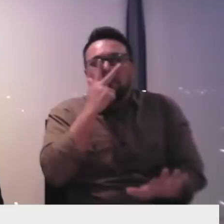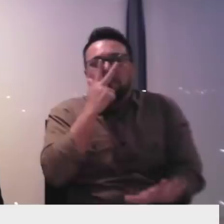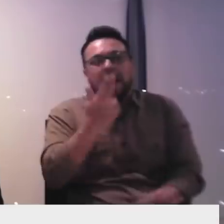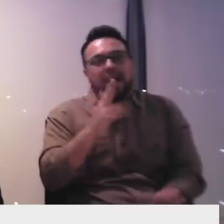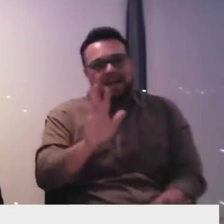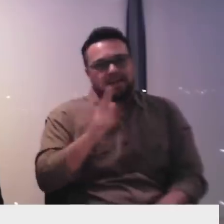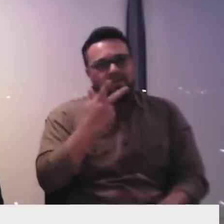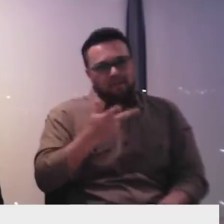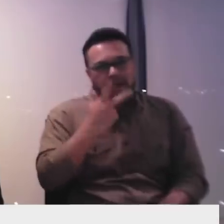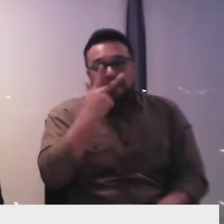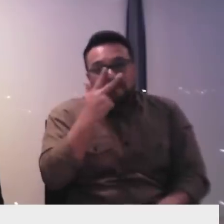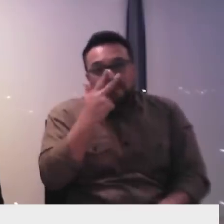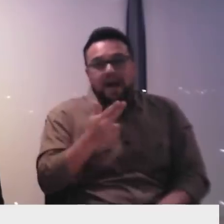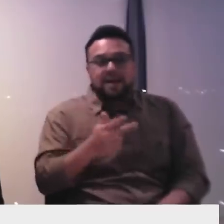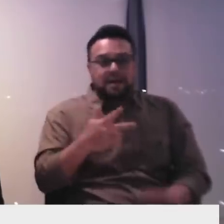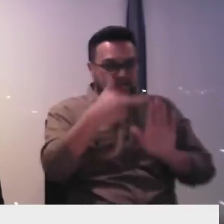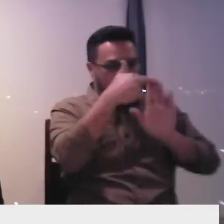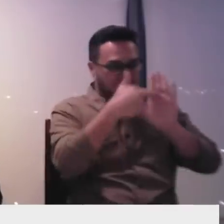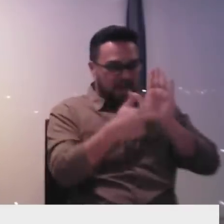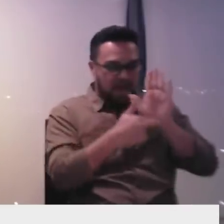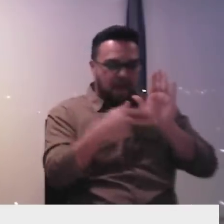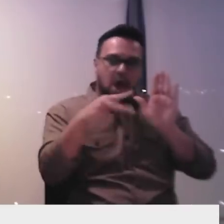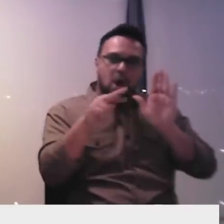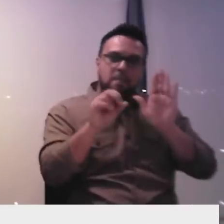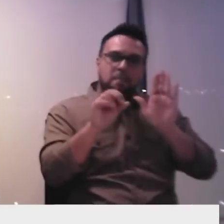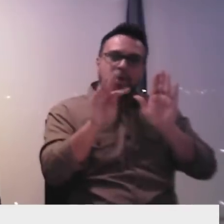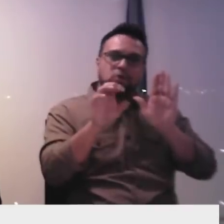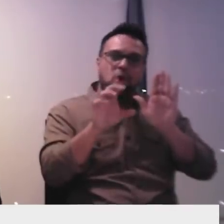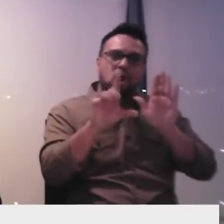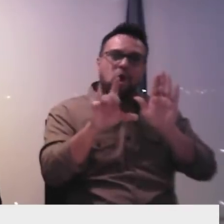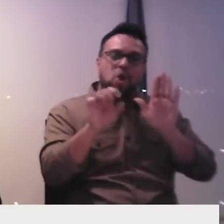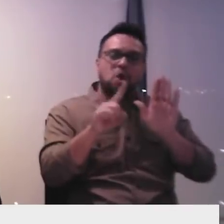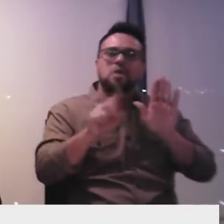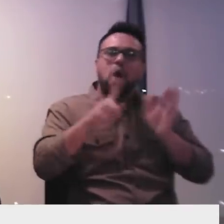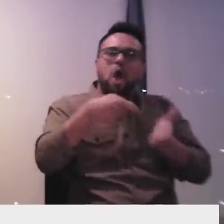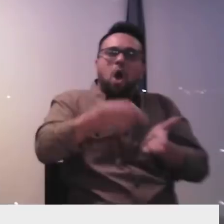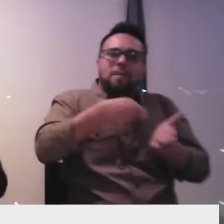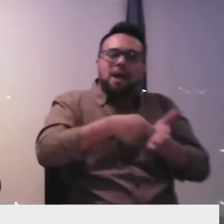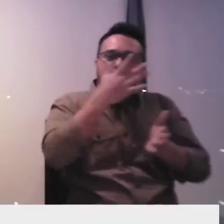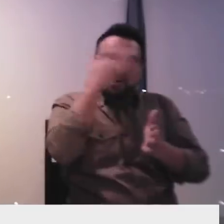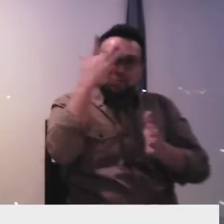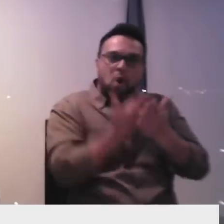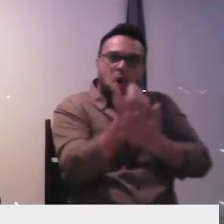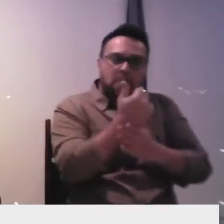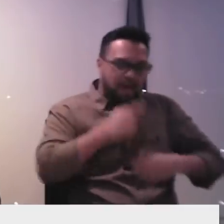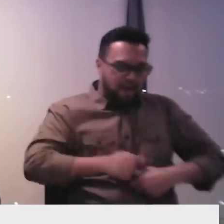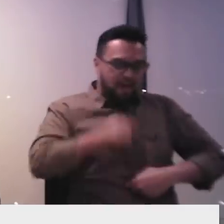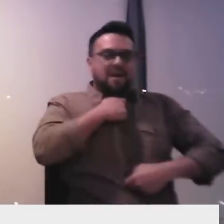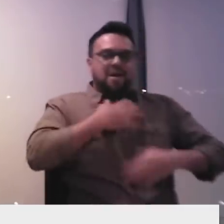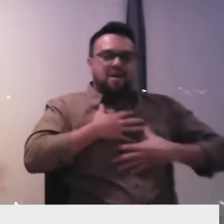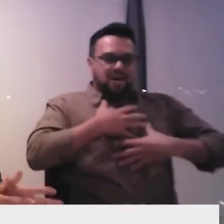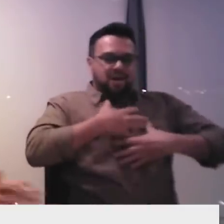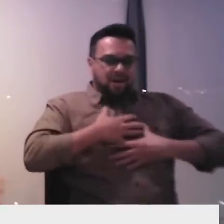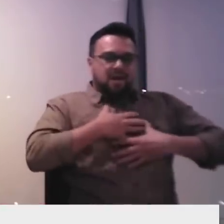Parece. Que esse protocolo era para obrigar o pessoal a comprar respiradores a qualquer preço.